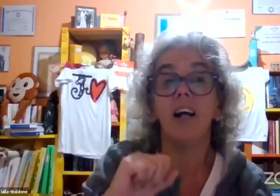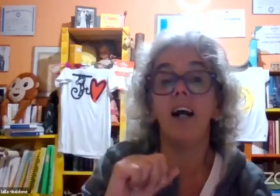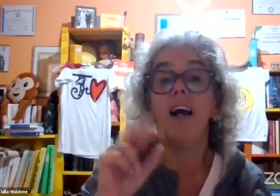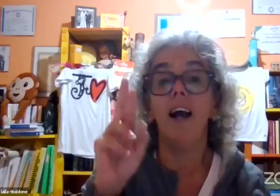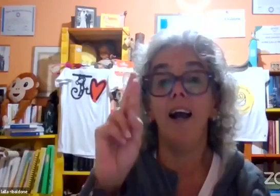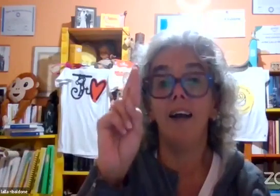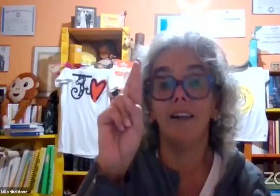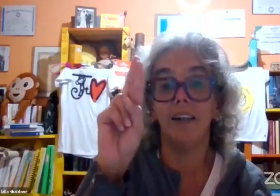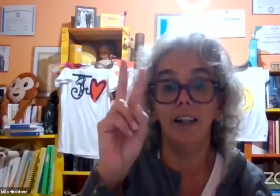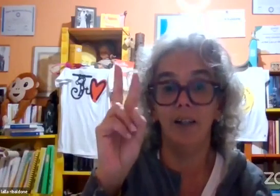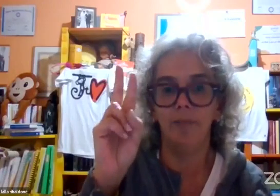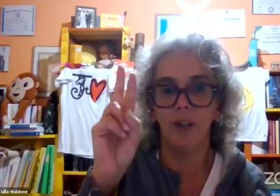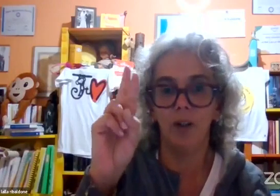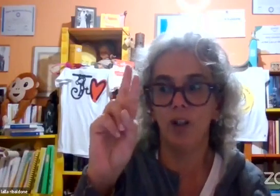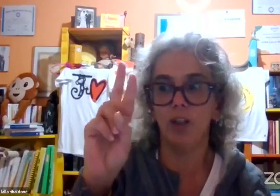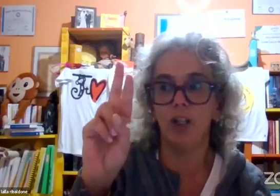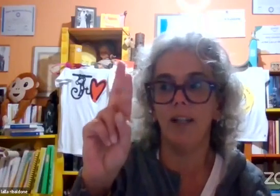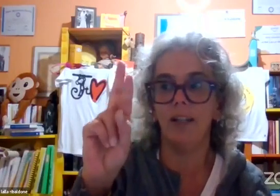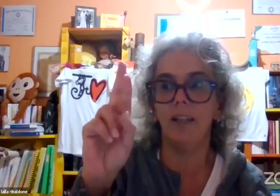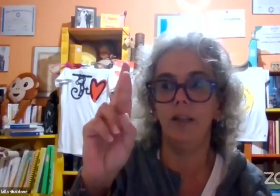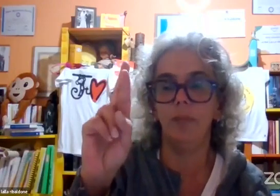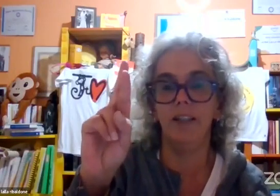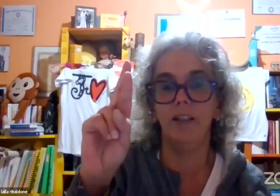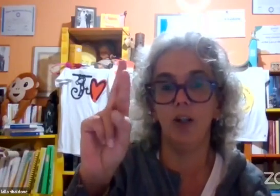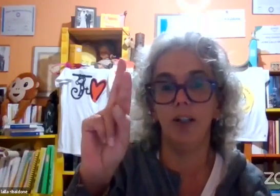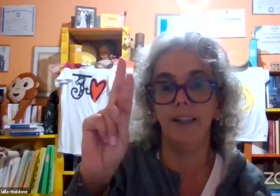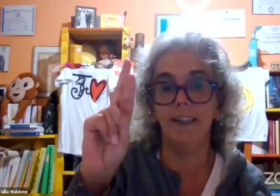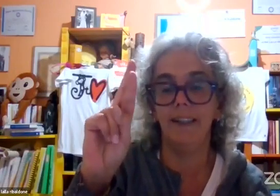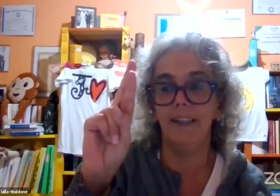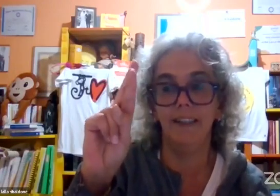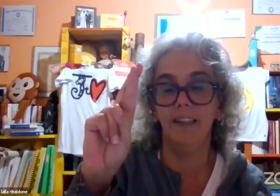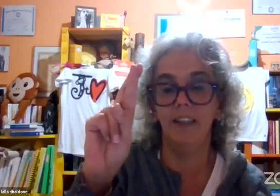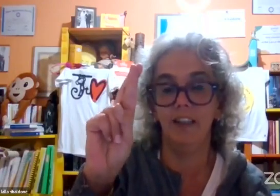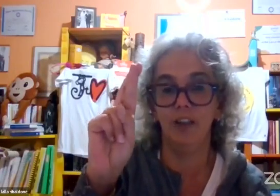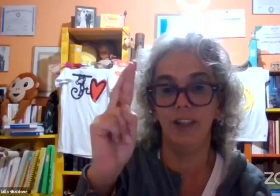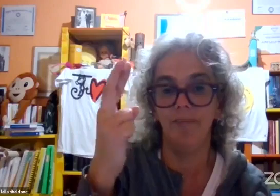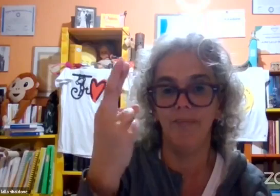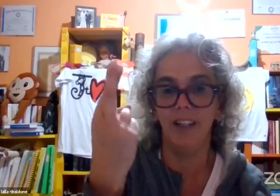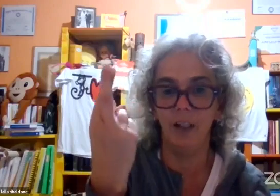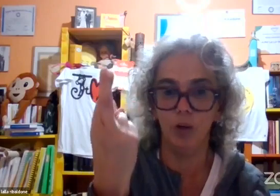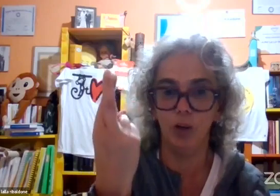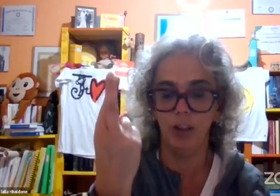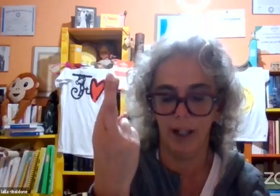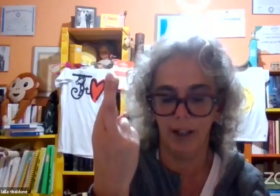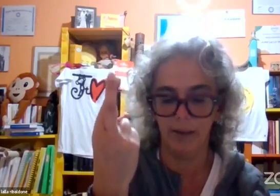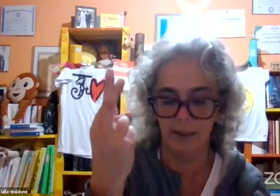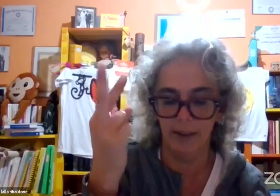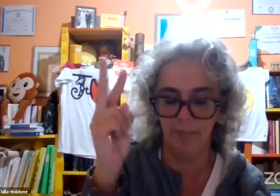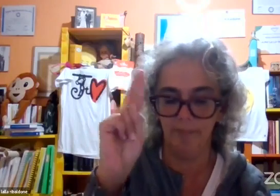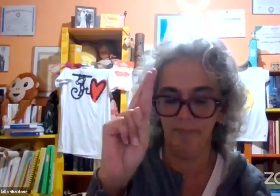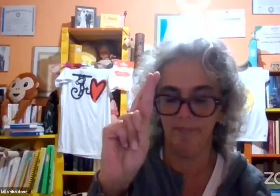Lettera R. Incrociate il medio e l'indice e lo girate.